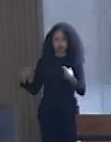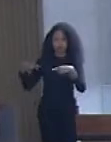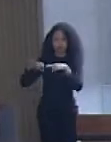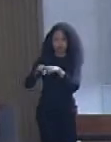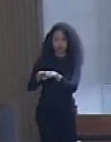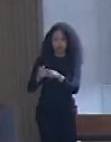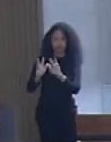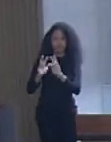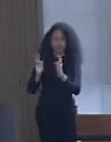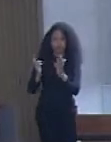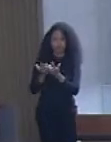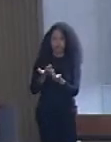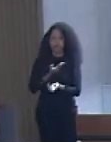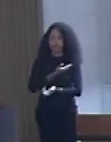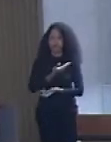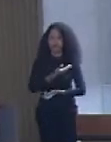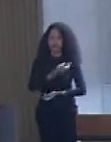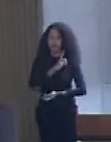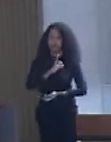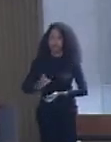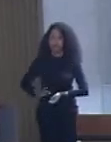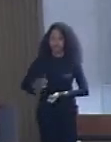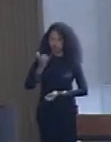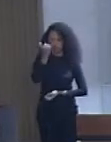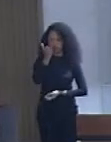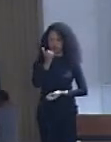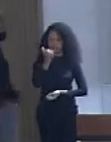casa, colega, deputado Isaltino Nascimento.